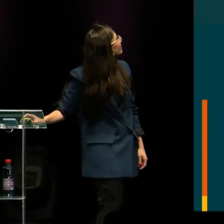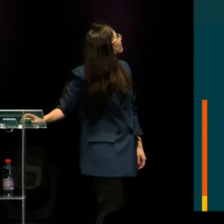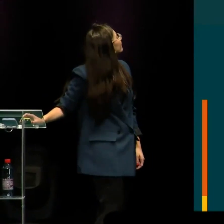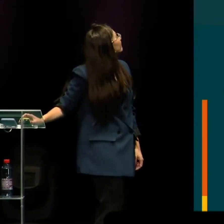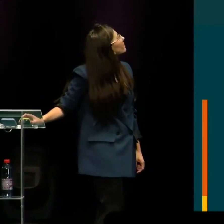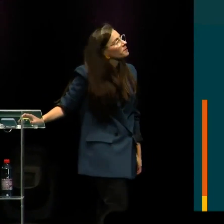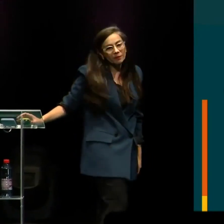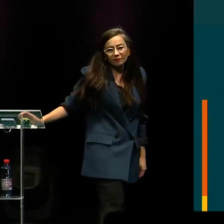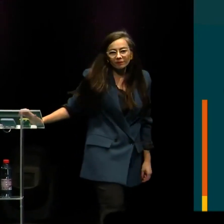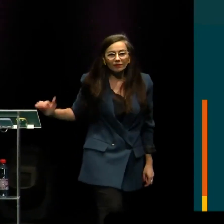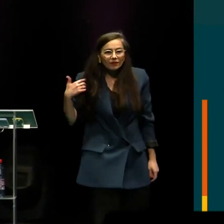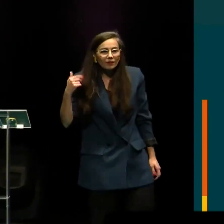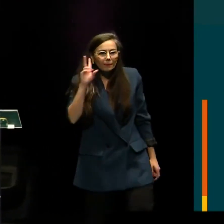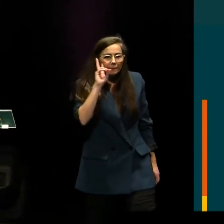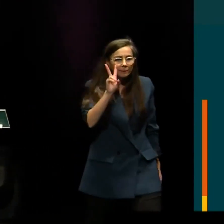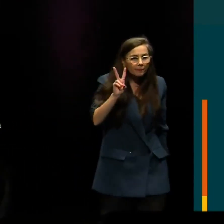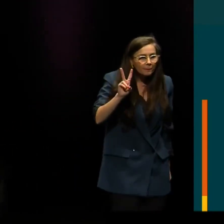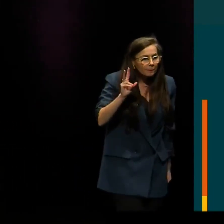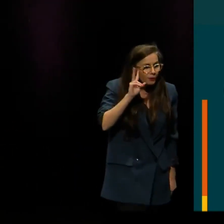congreso.